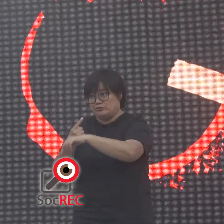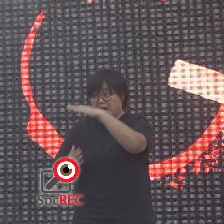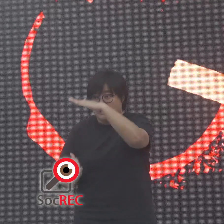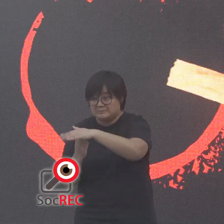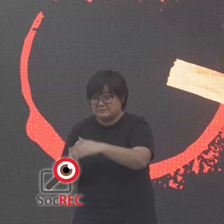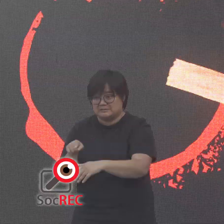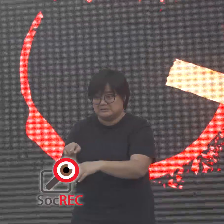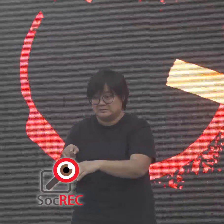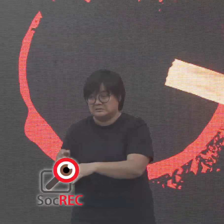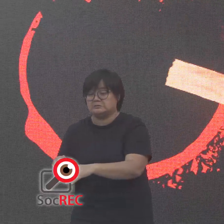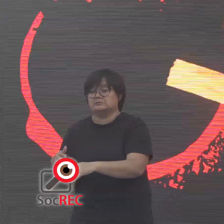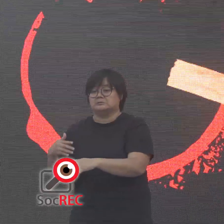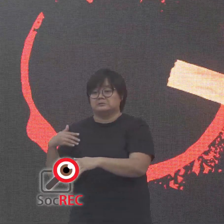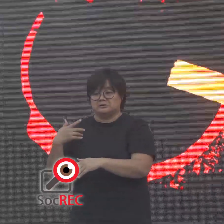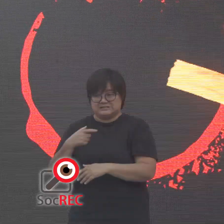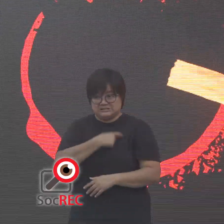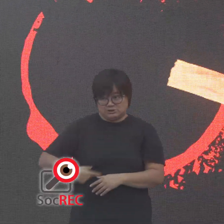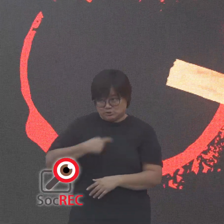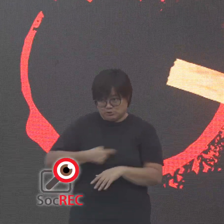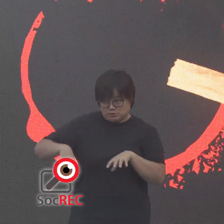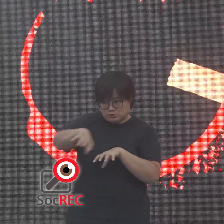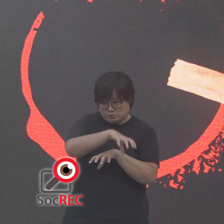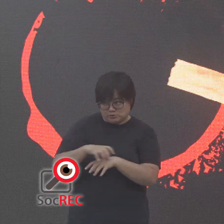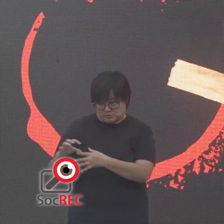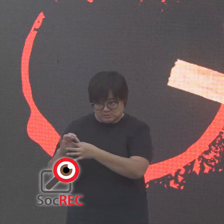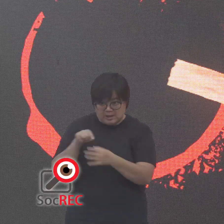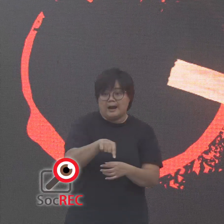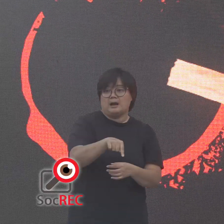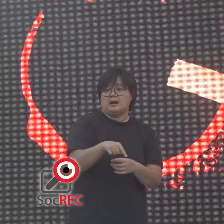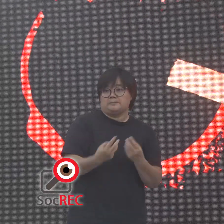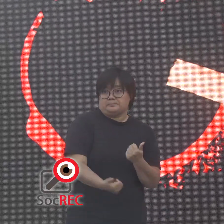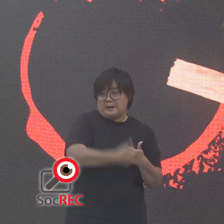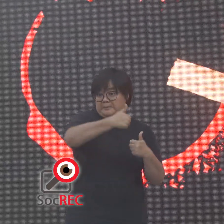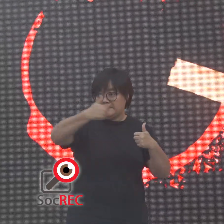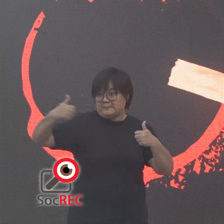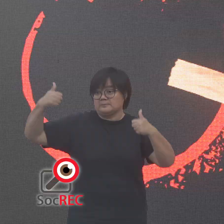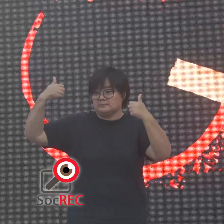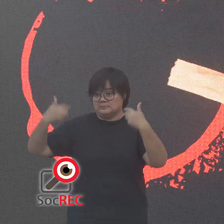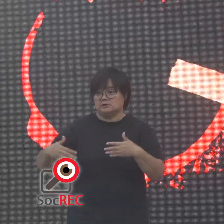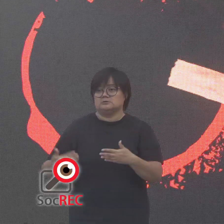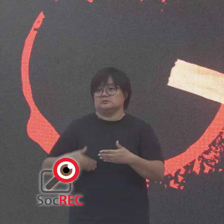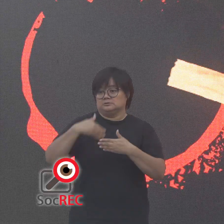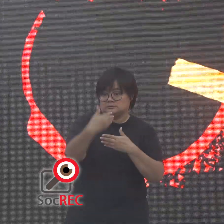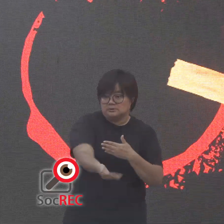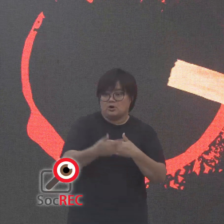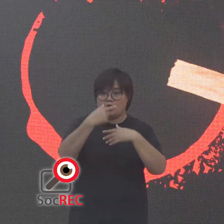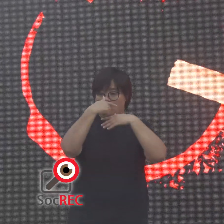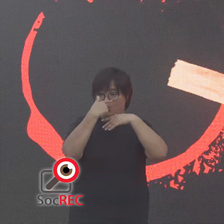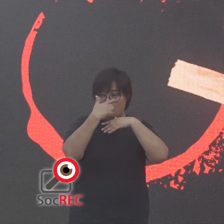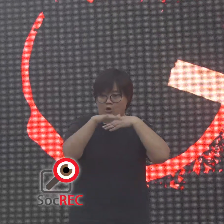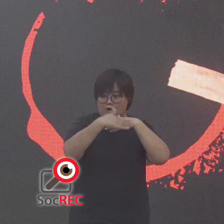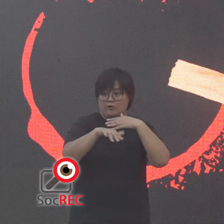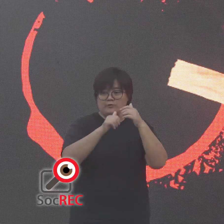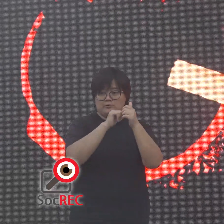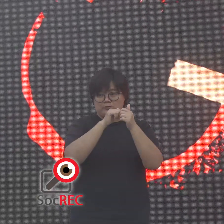會選舉的大勝，外國國會立法制裁香港。然而呢，這樣其實是